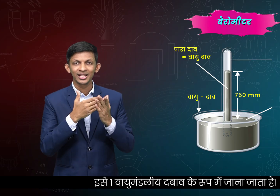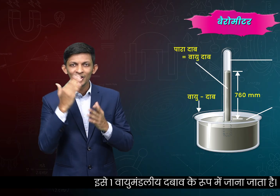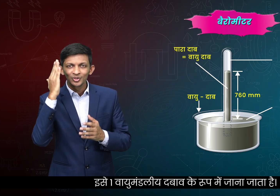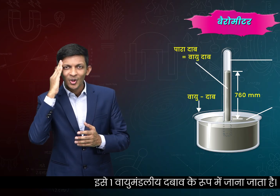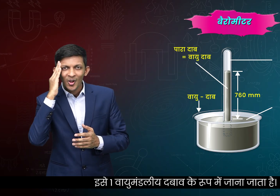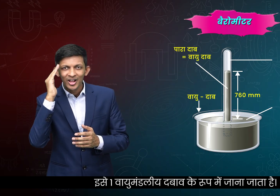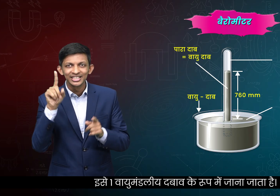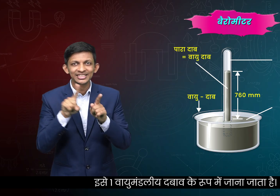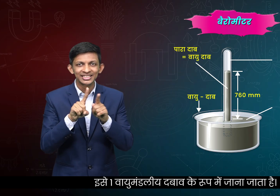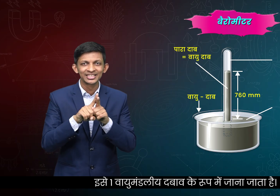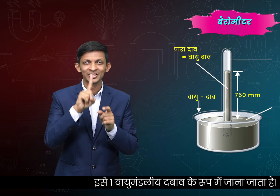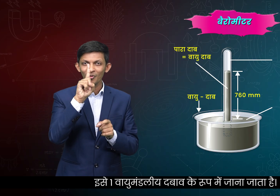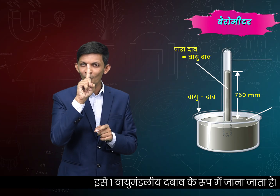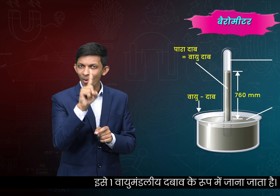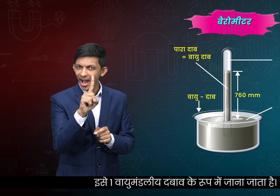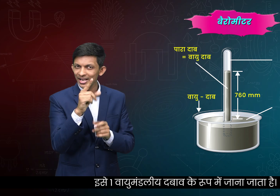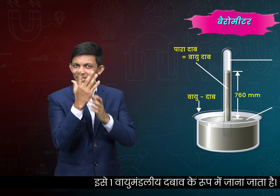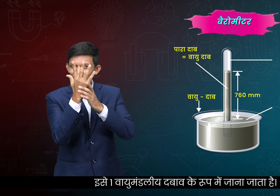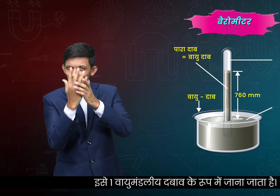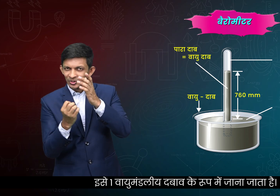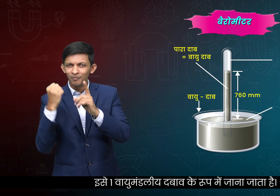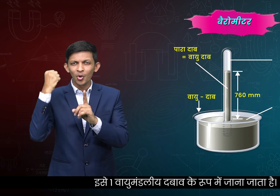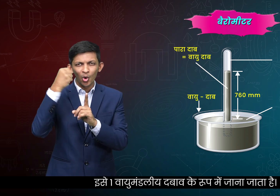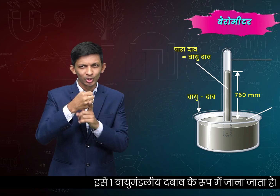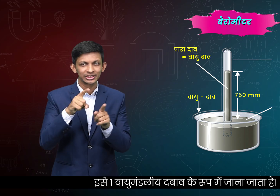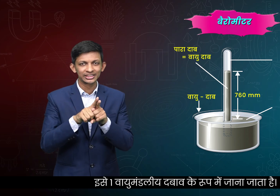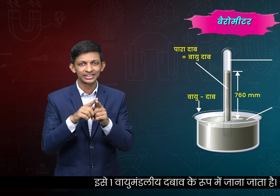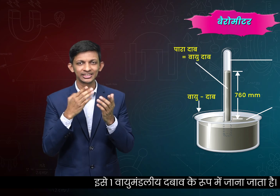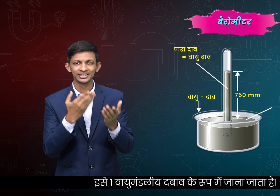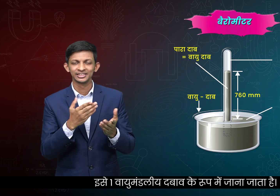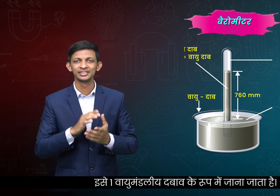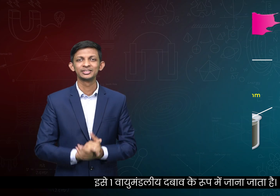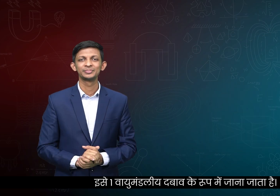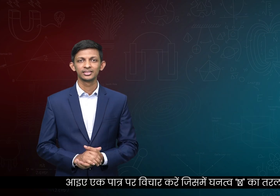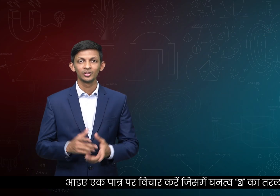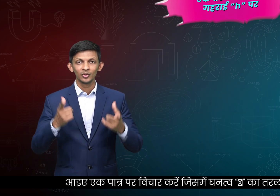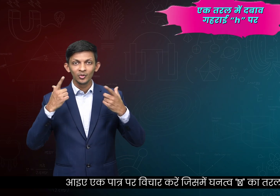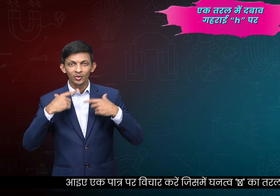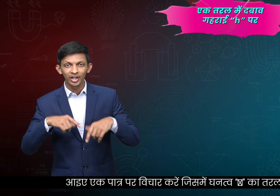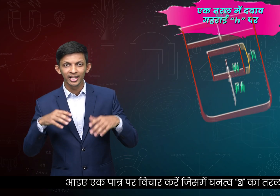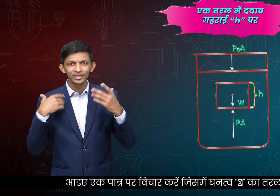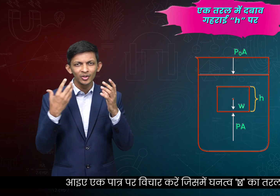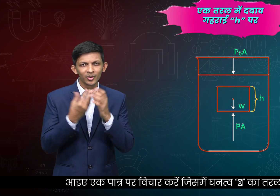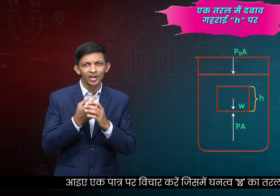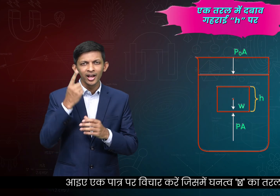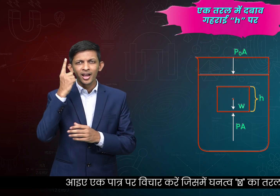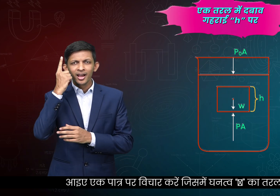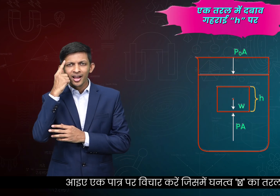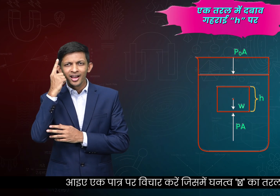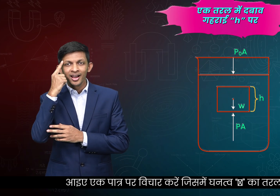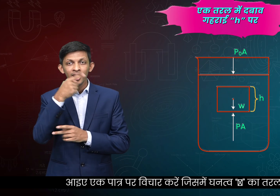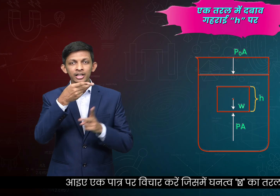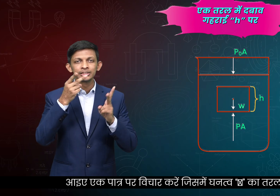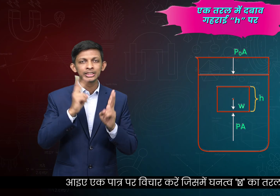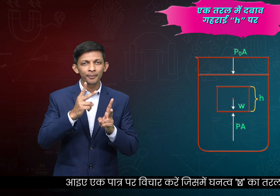इसे वायुमंडलीय दबाव के रूप में जाना जाता है। आइए एक पात्र पर